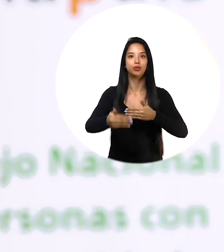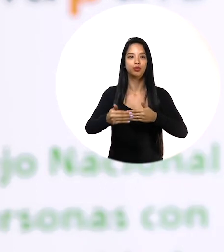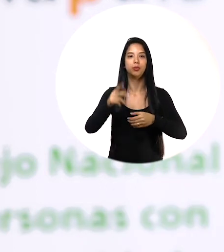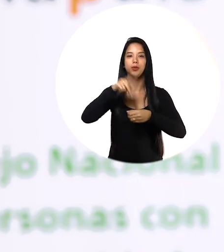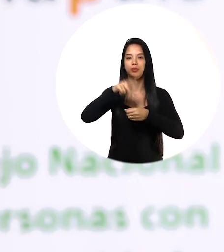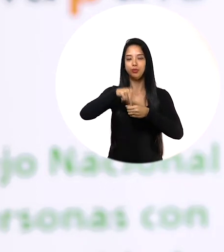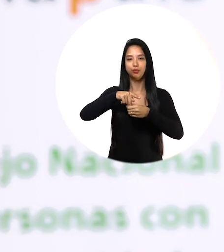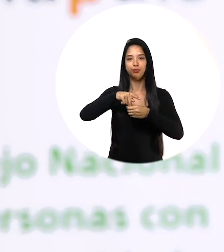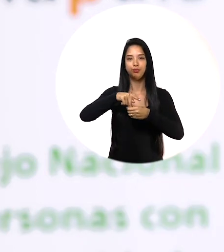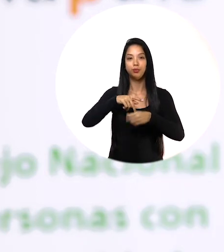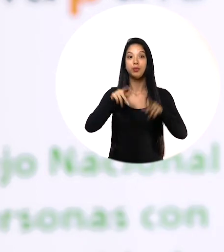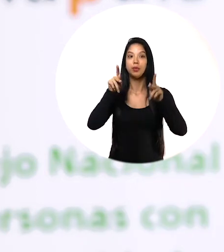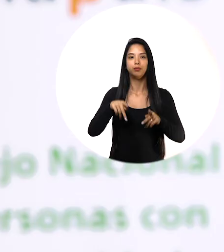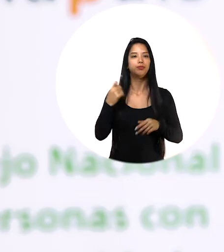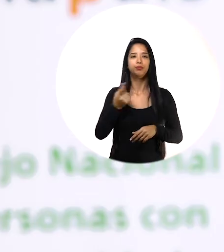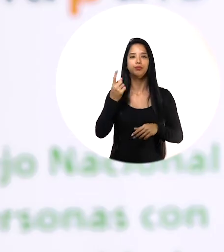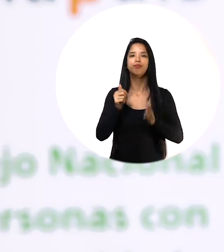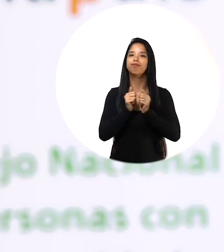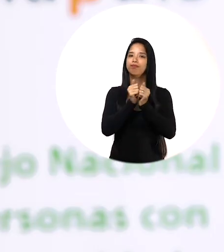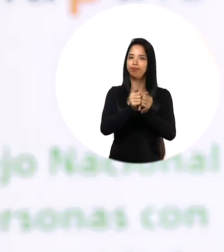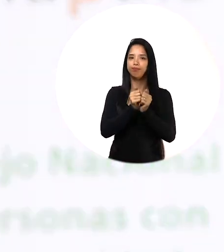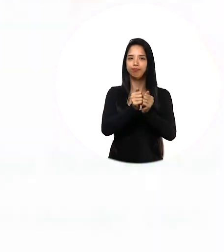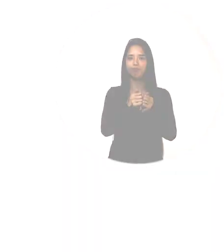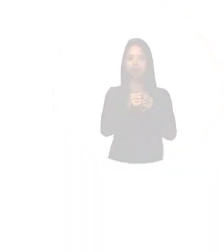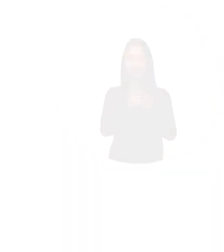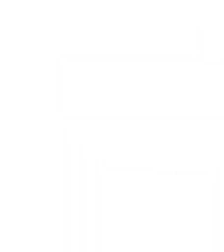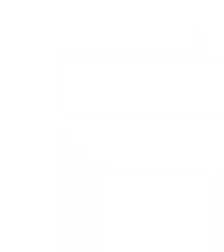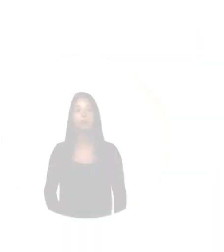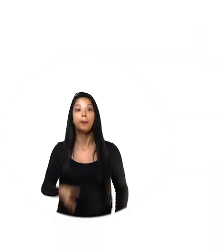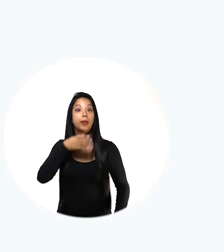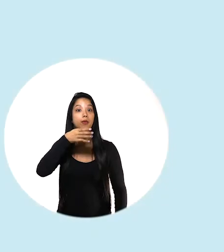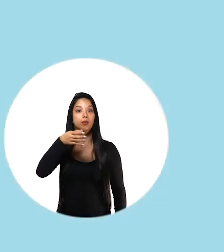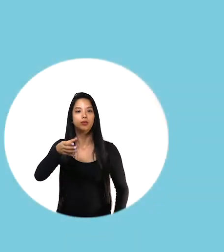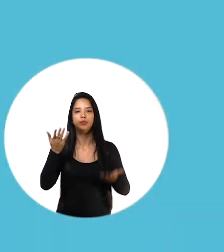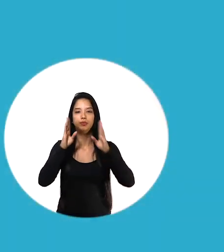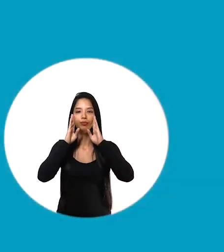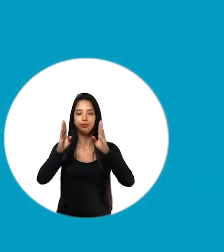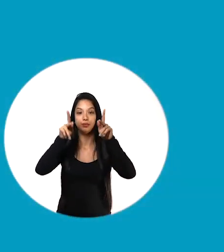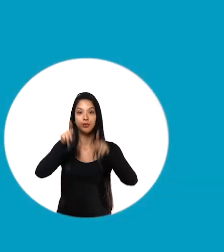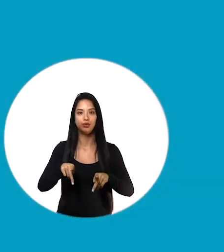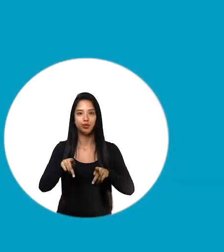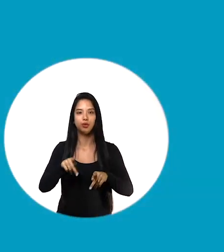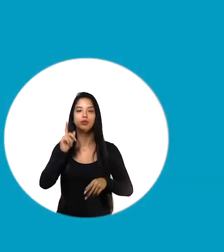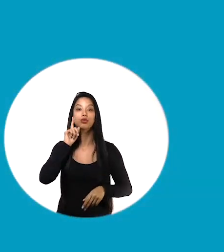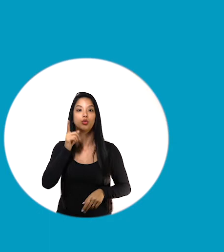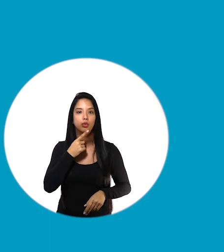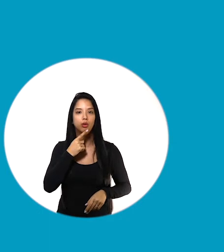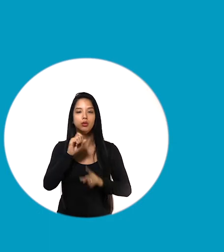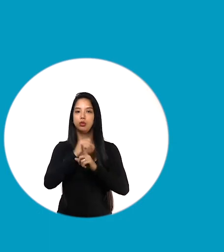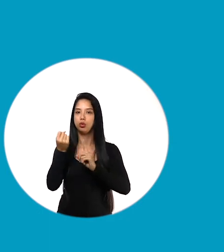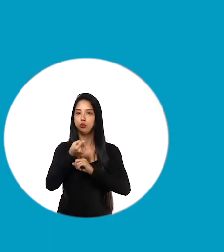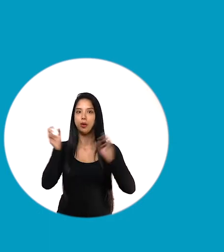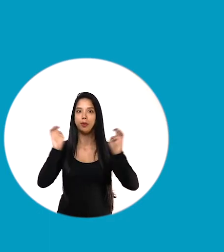participativo, a donde la población siempre ha estado presente. Recomendaciones para la interacción con personas